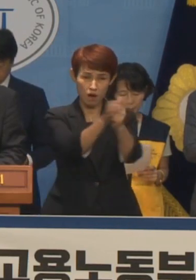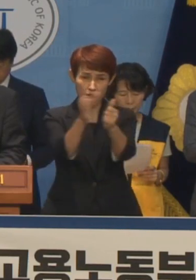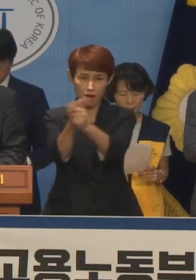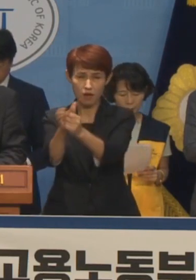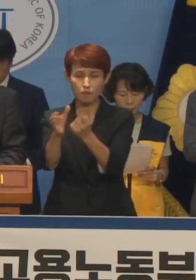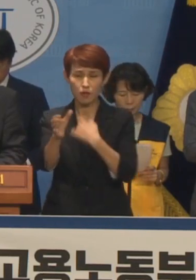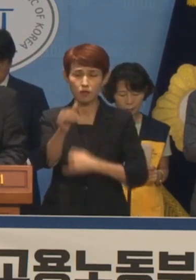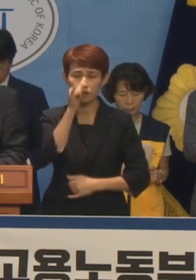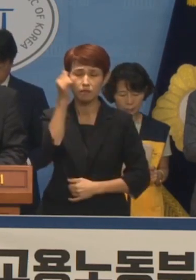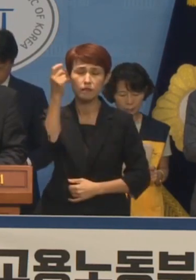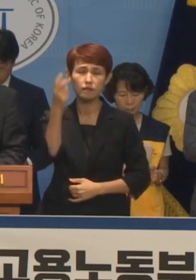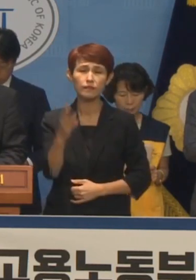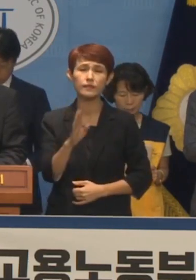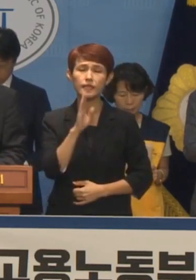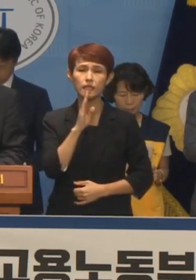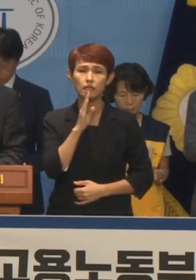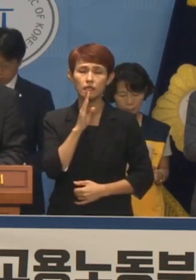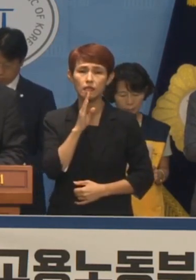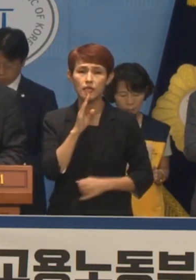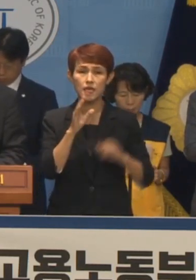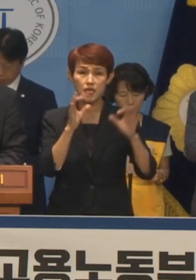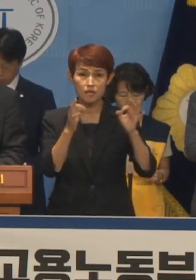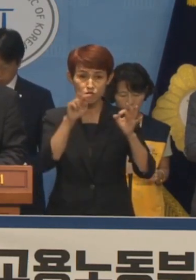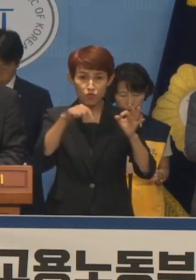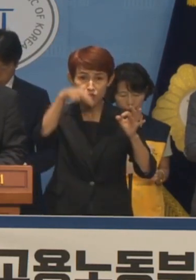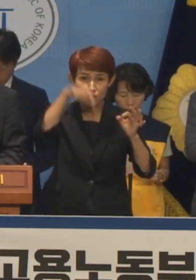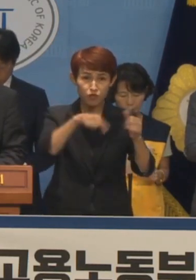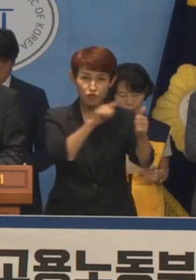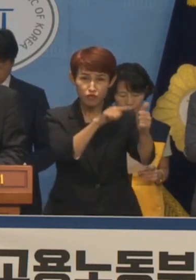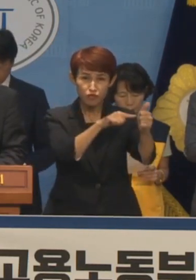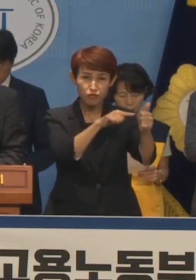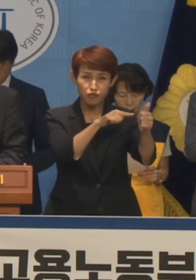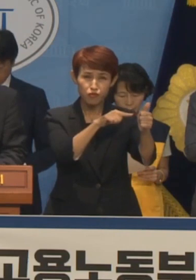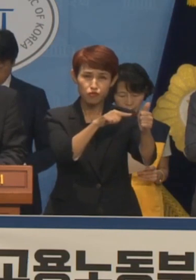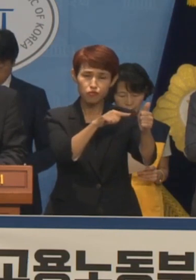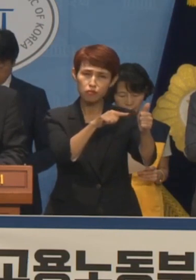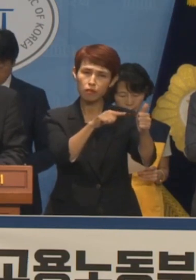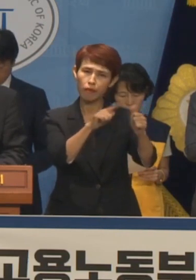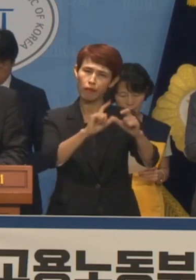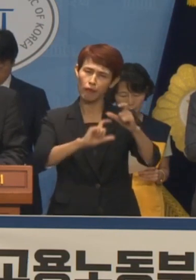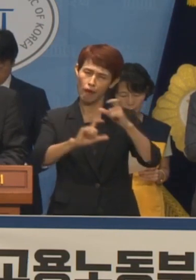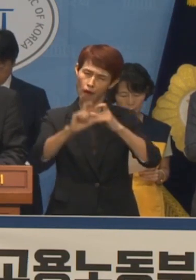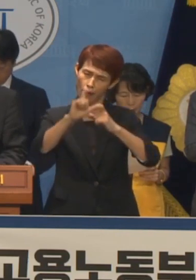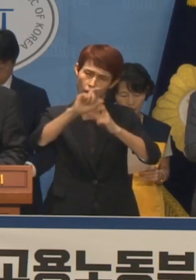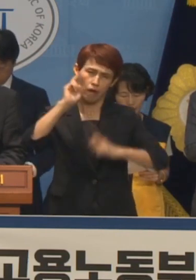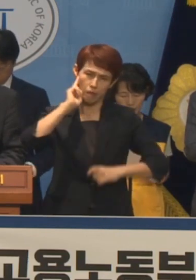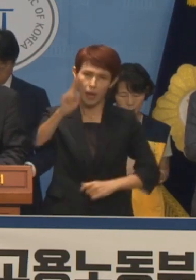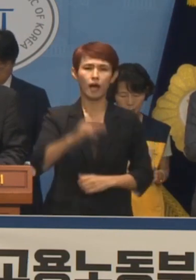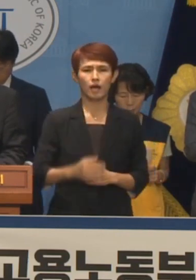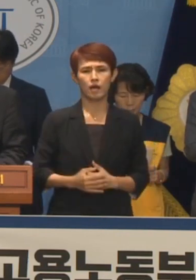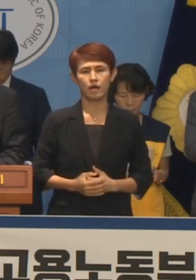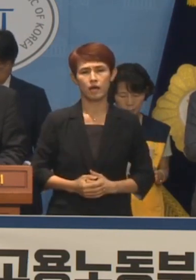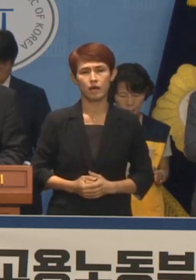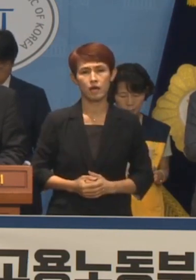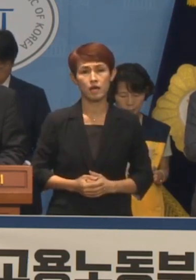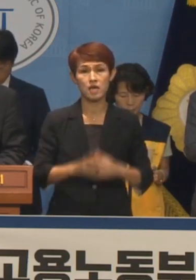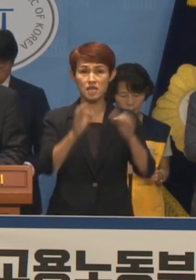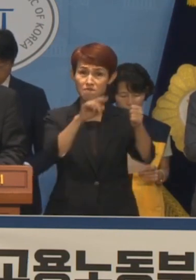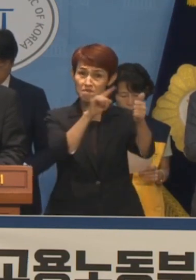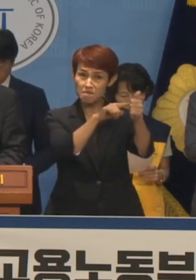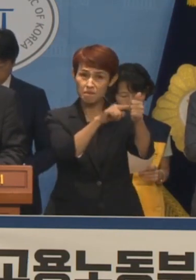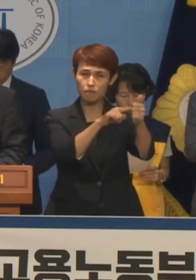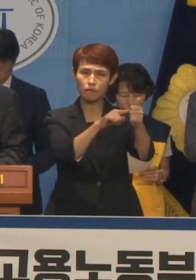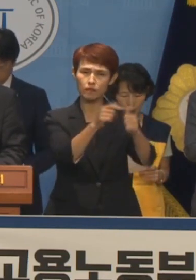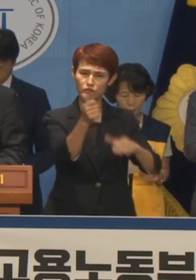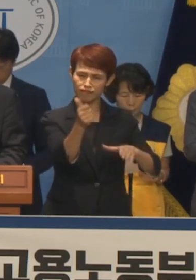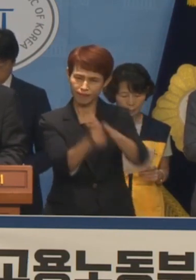있었다. 김문수는 그런 몇 가지 단어로 표현할 수 없다. 김문수는